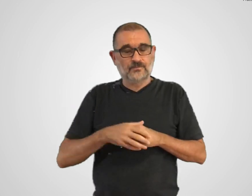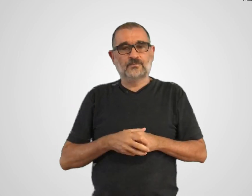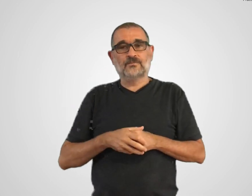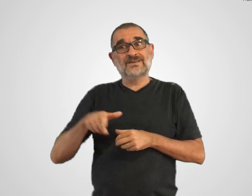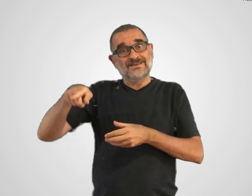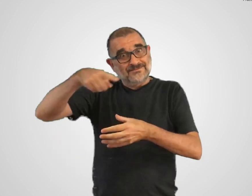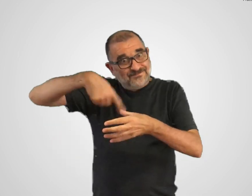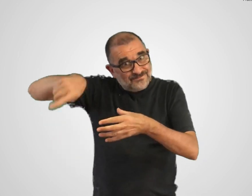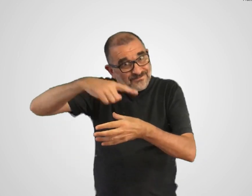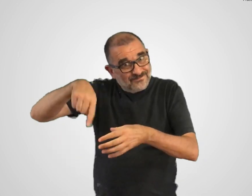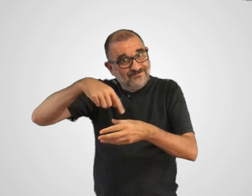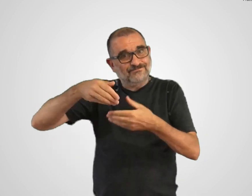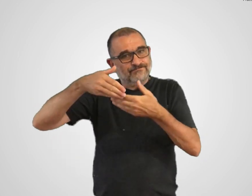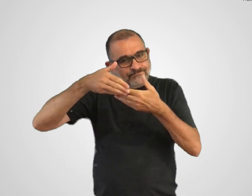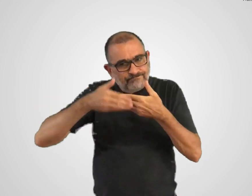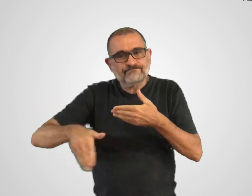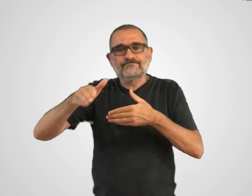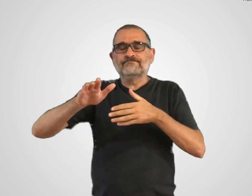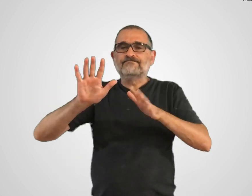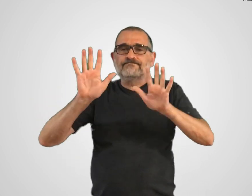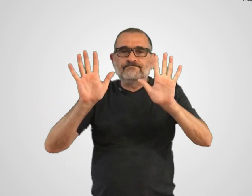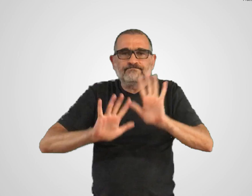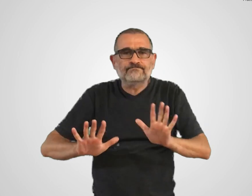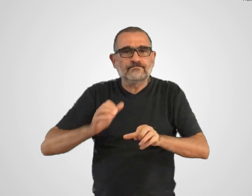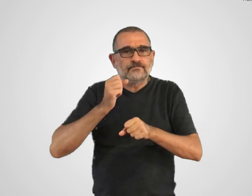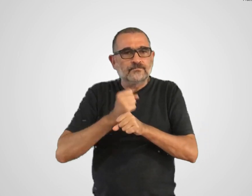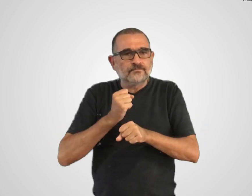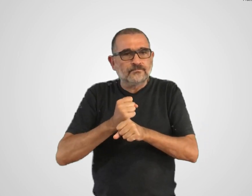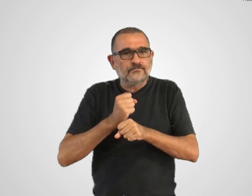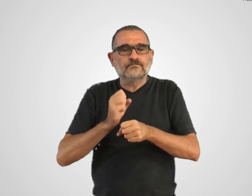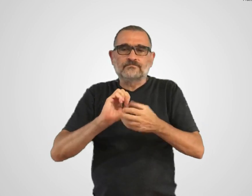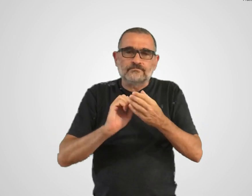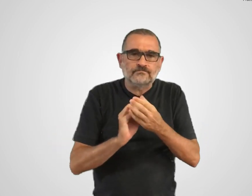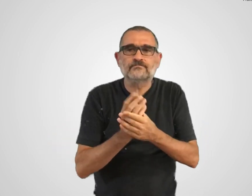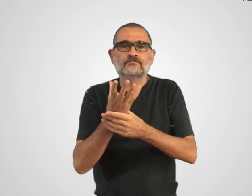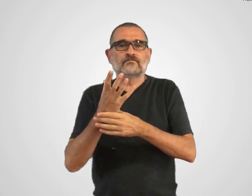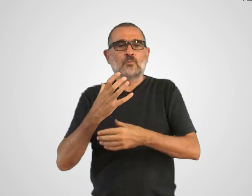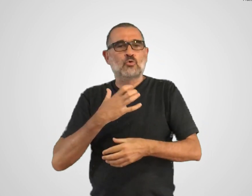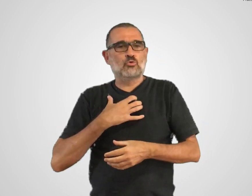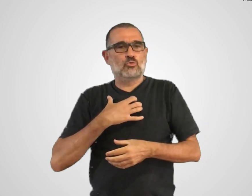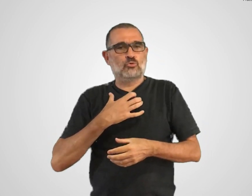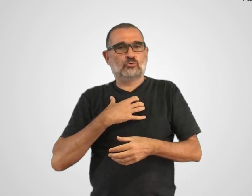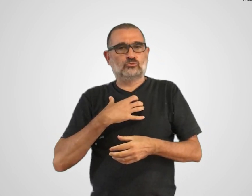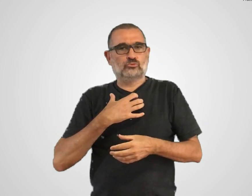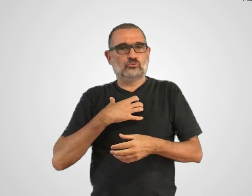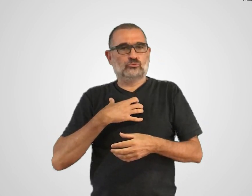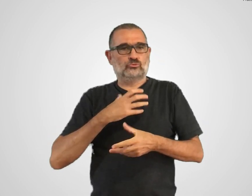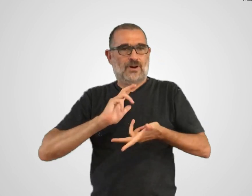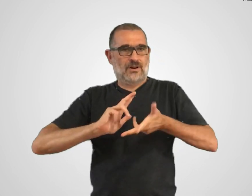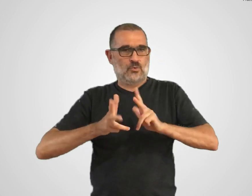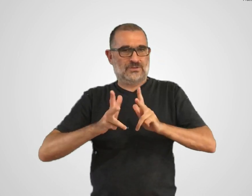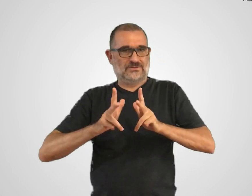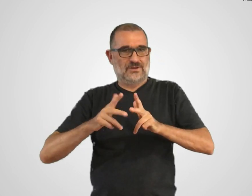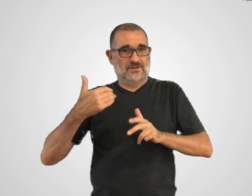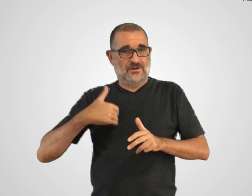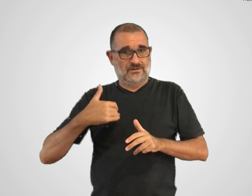A partir de ello, se realizaron cursos de lengua de señas argentina en